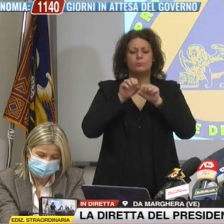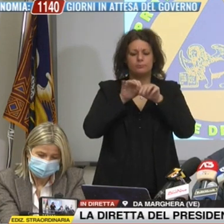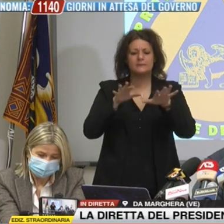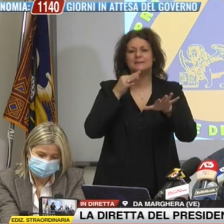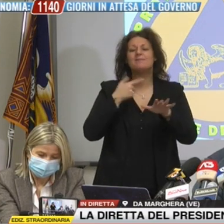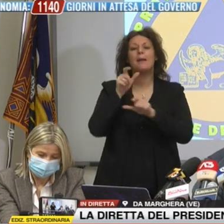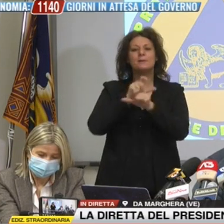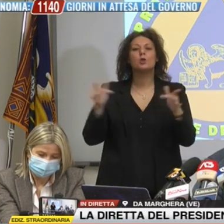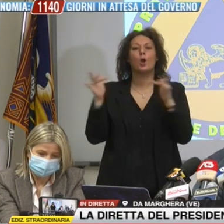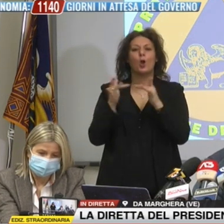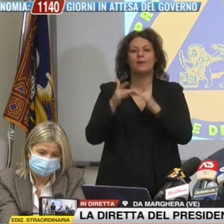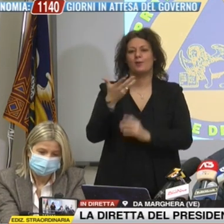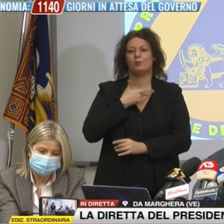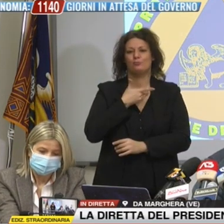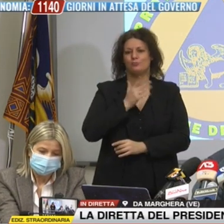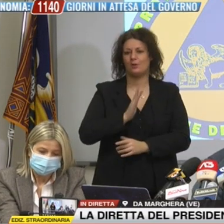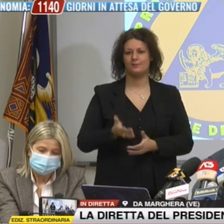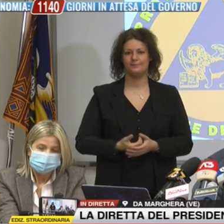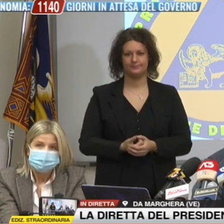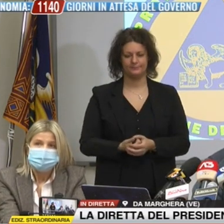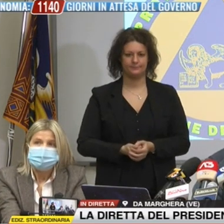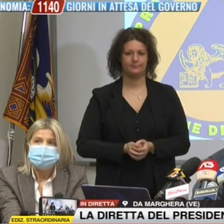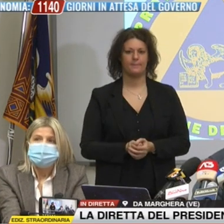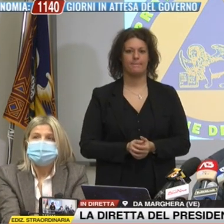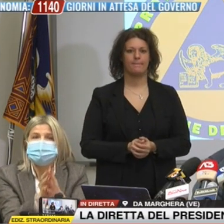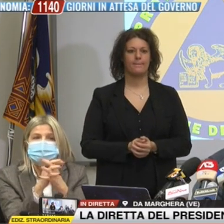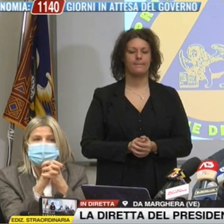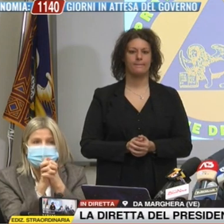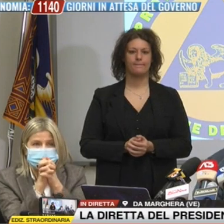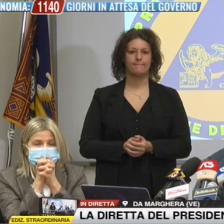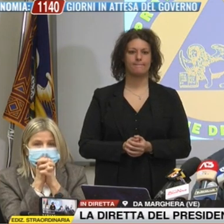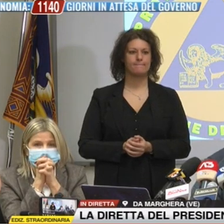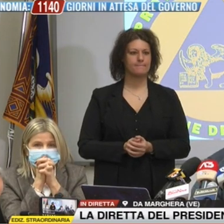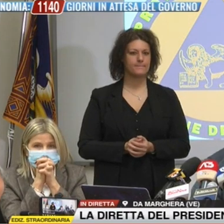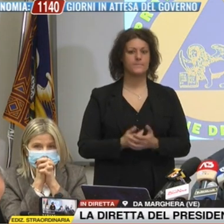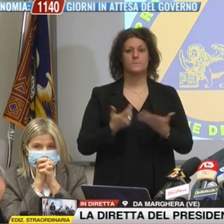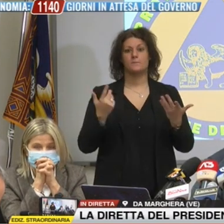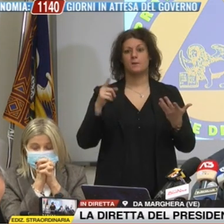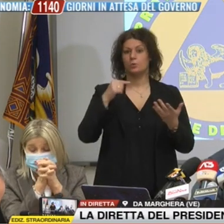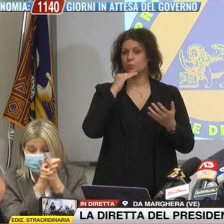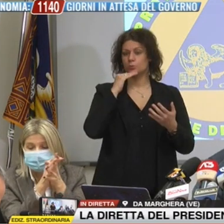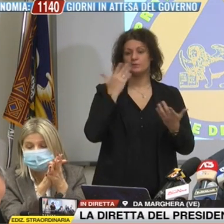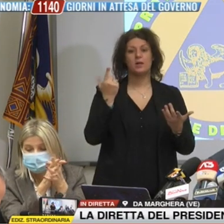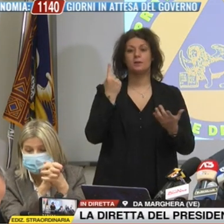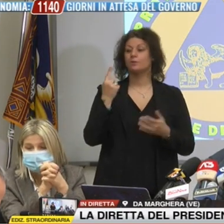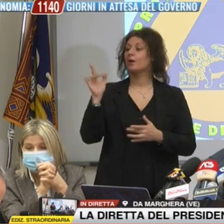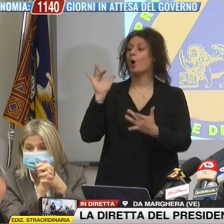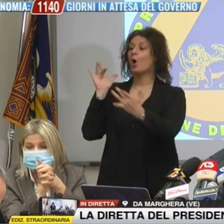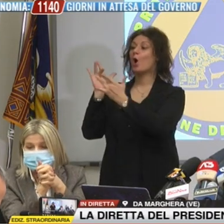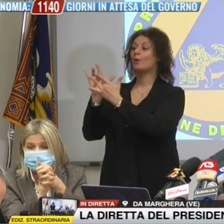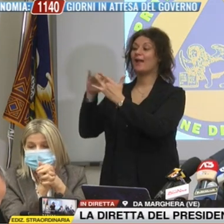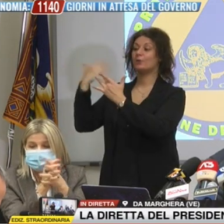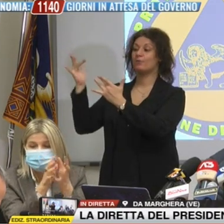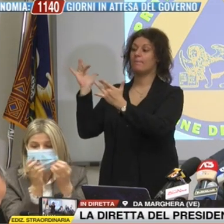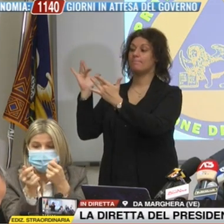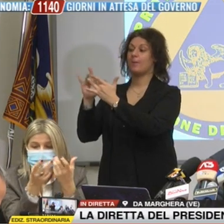tra le persone. Poi è chiaro che basta un contatto per portare il virus a casa, e poi a casa la diffusione è più facile